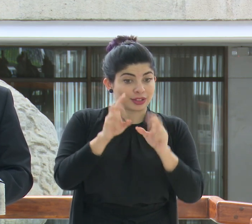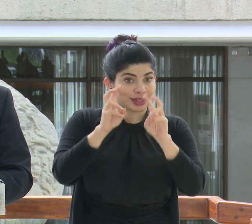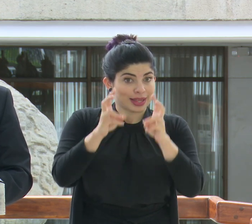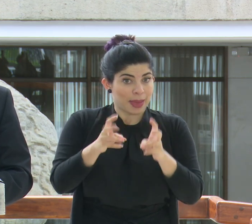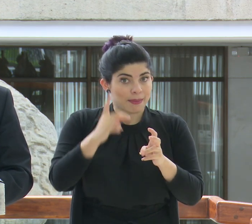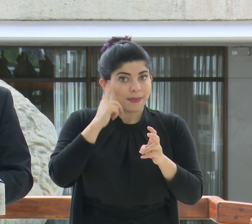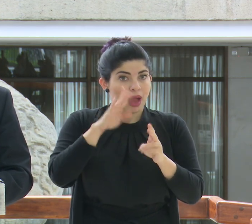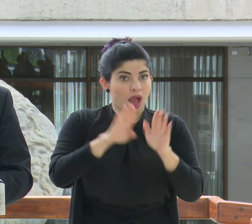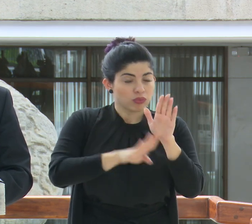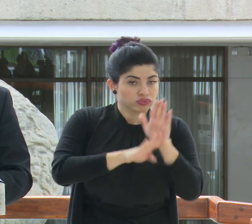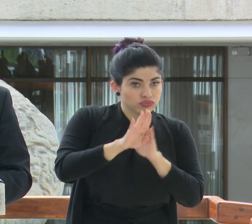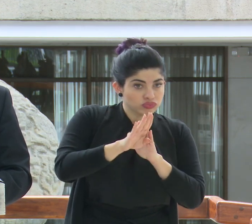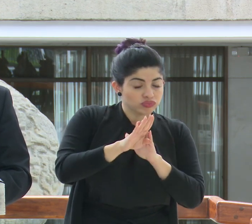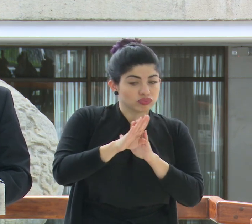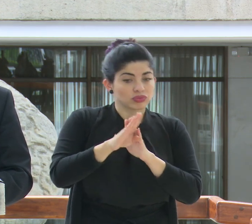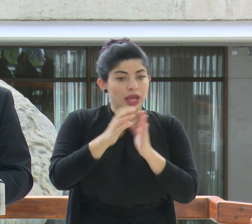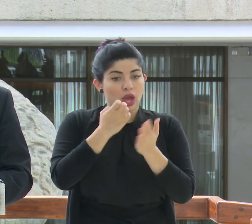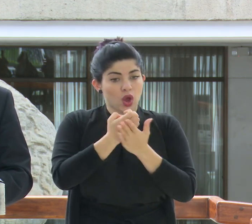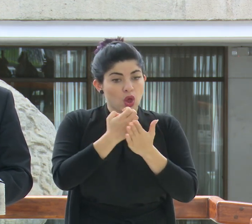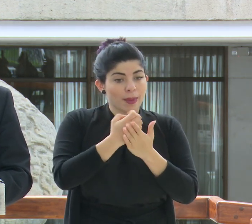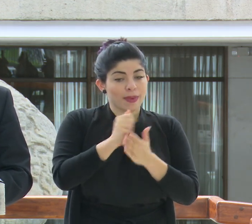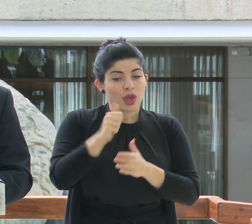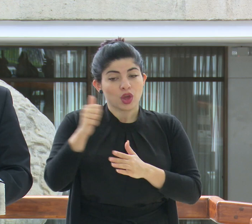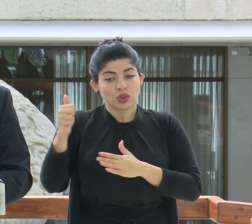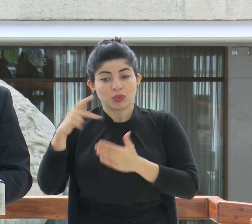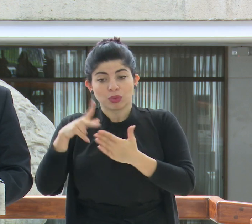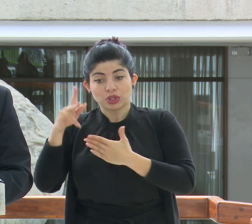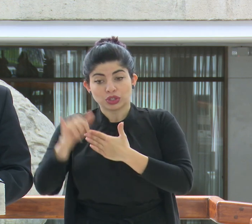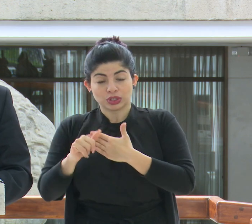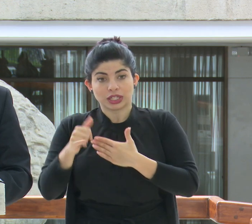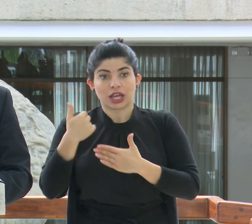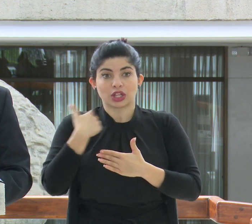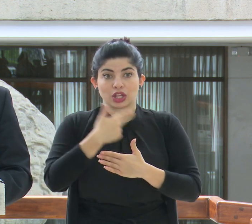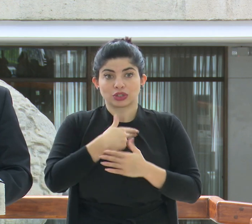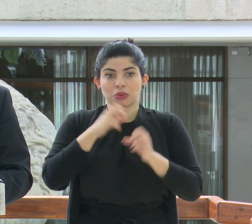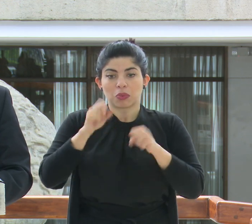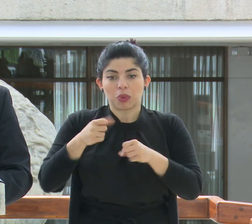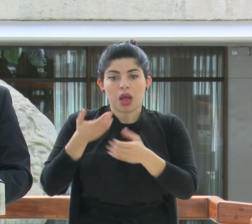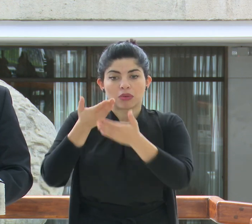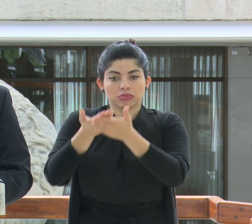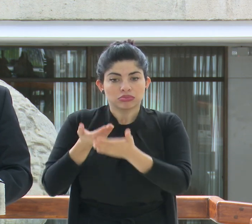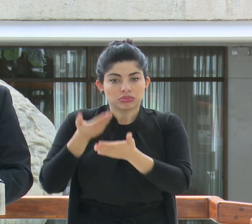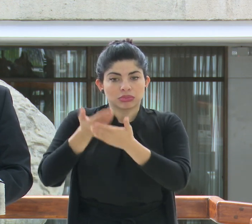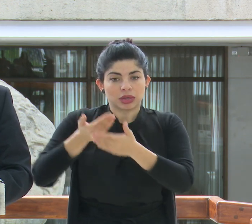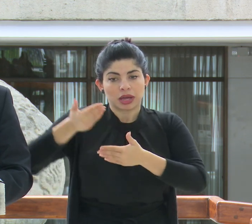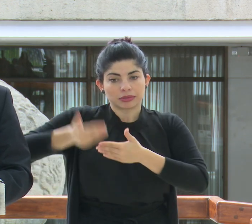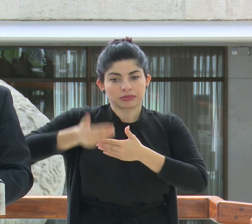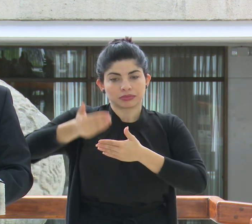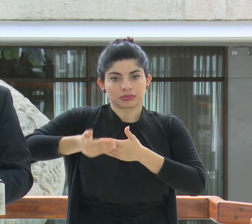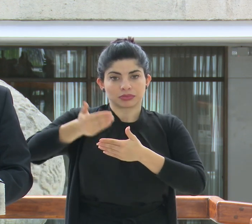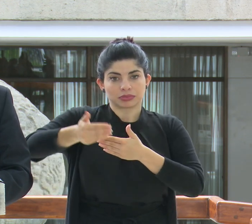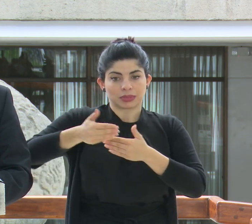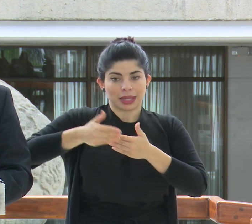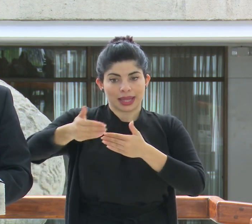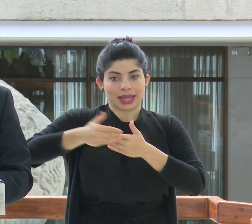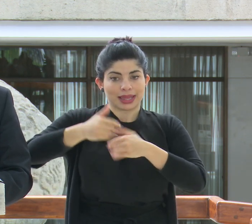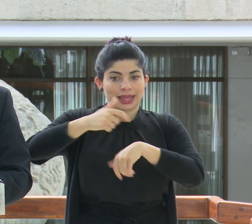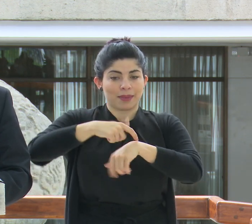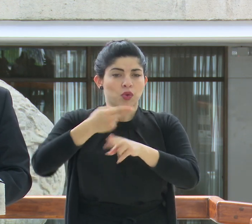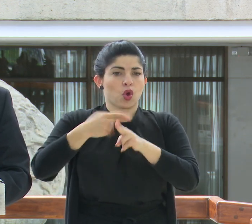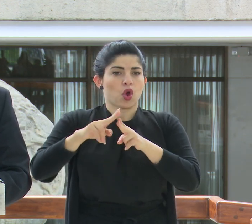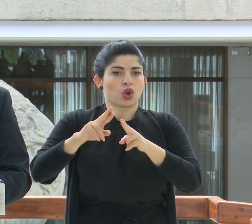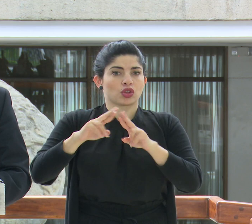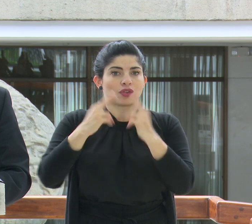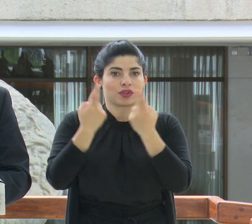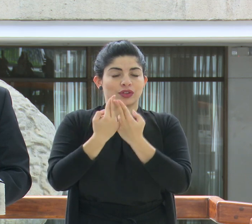de crecimiento económico y otros proyectos que podremos ir convocando en el transcurso de este periodo corto de